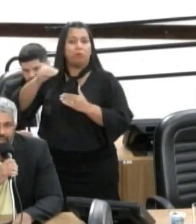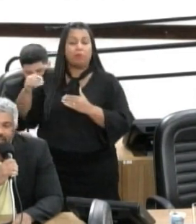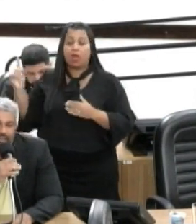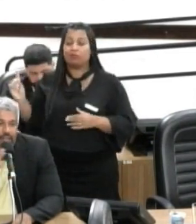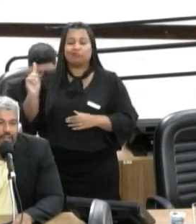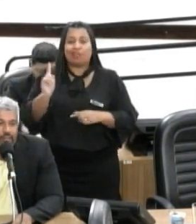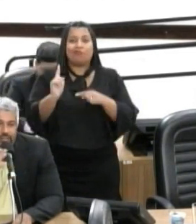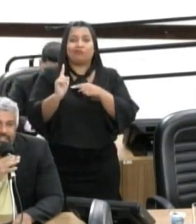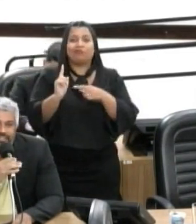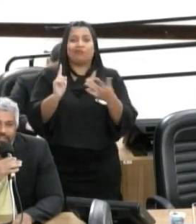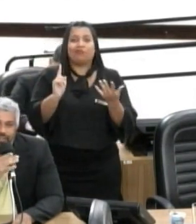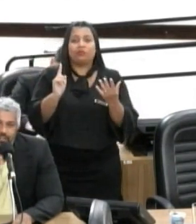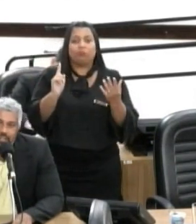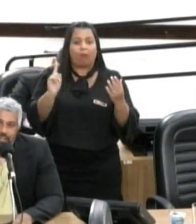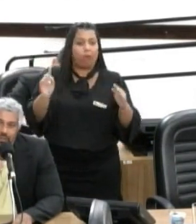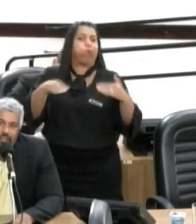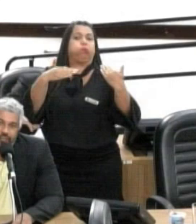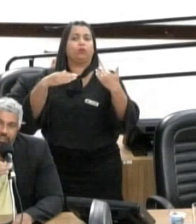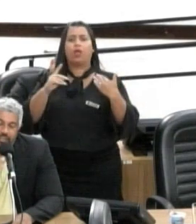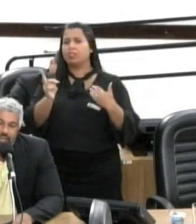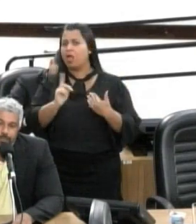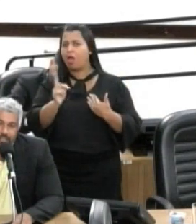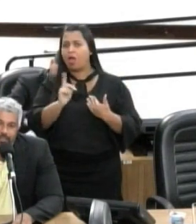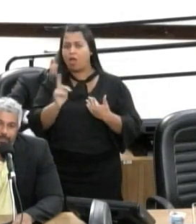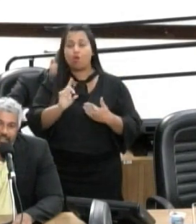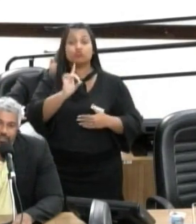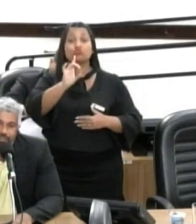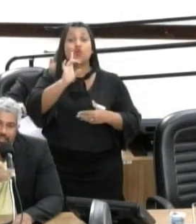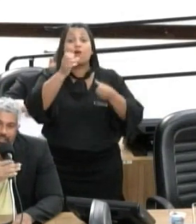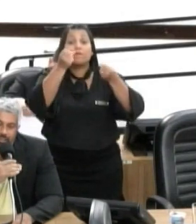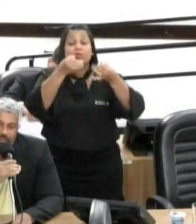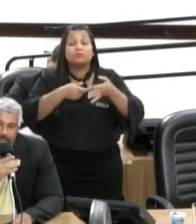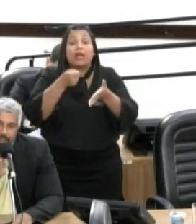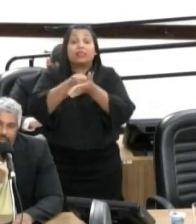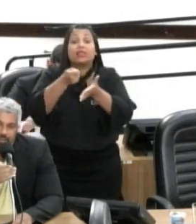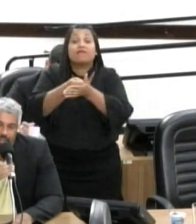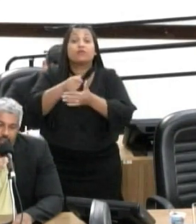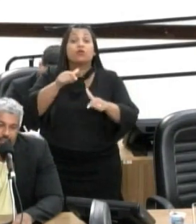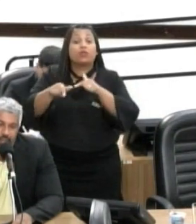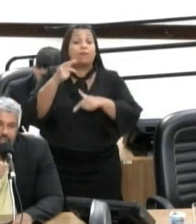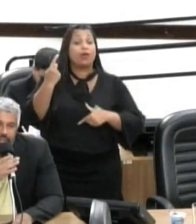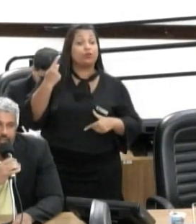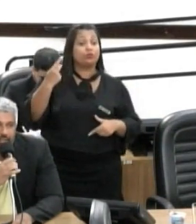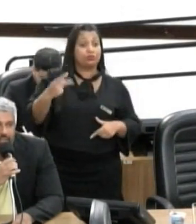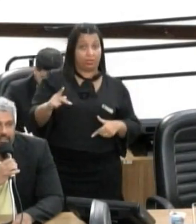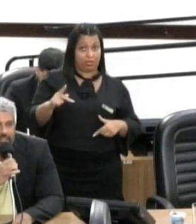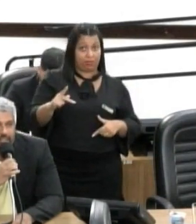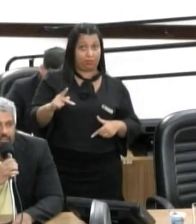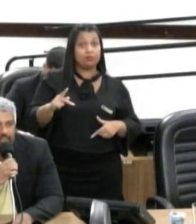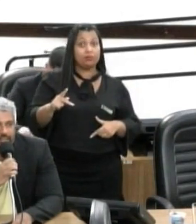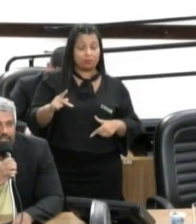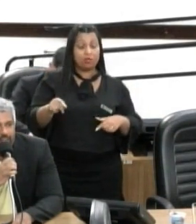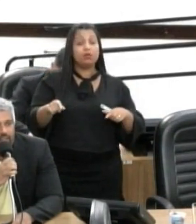para contestar vereador nenhum, ele está vindo aqui apenas para defender o trabalho dele e a